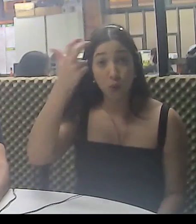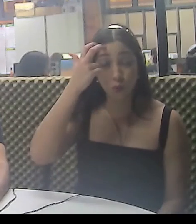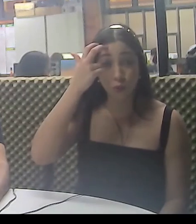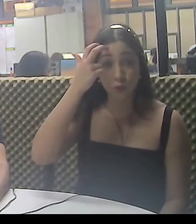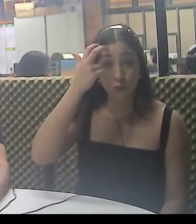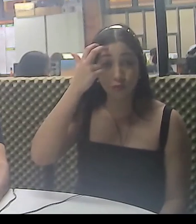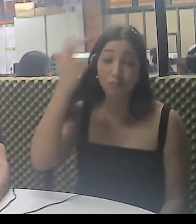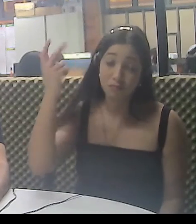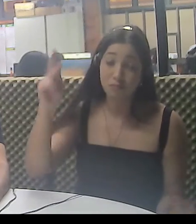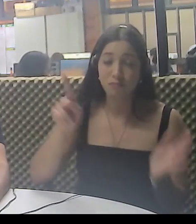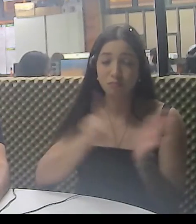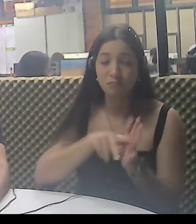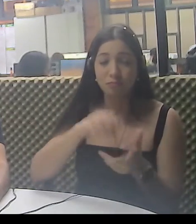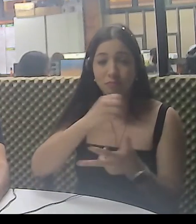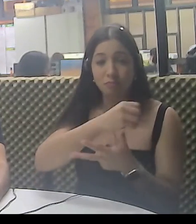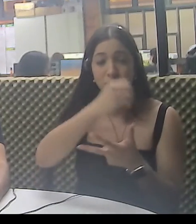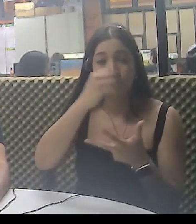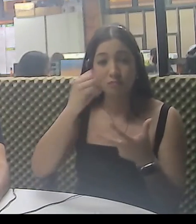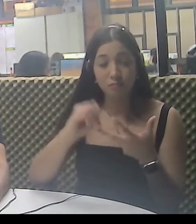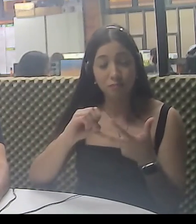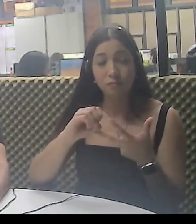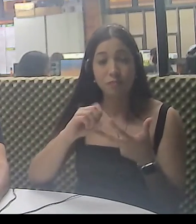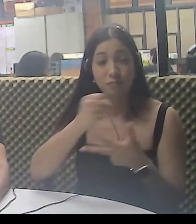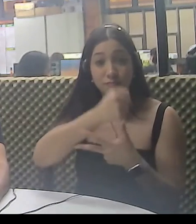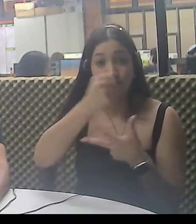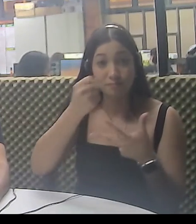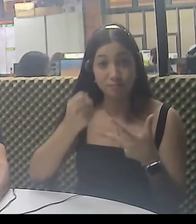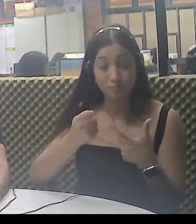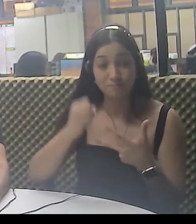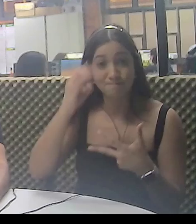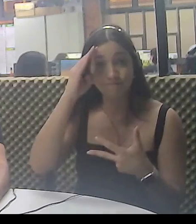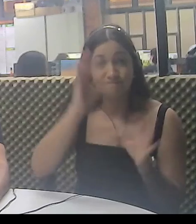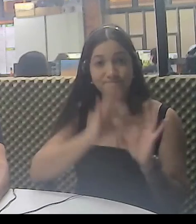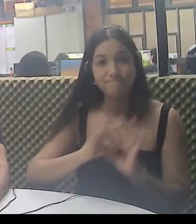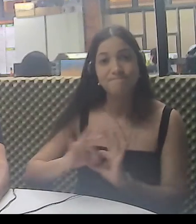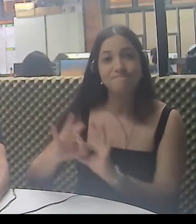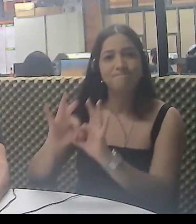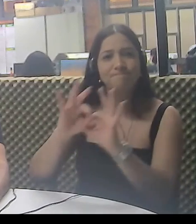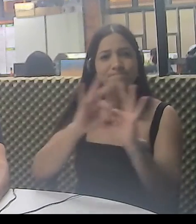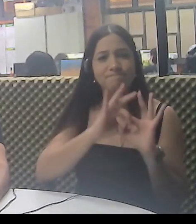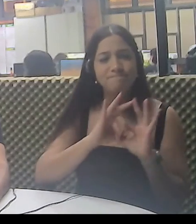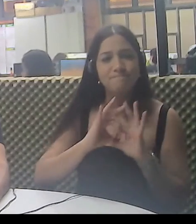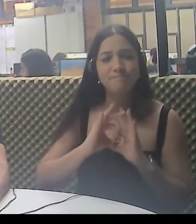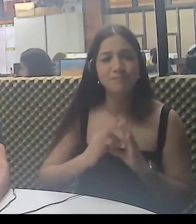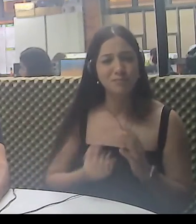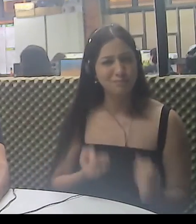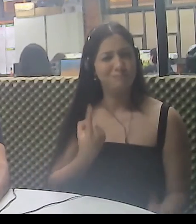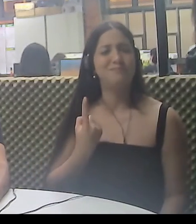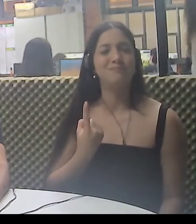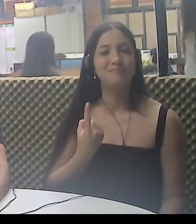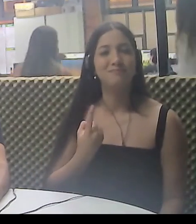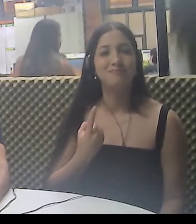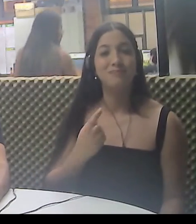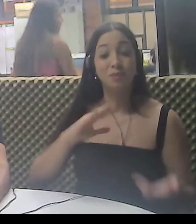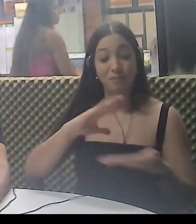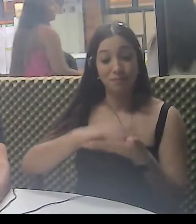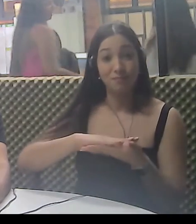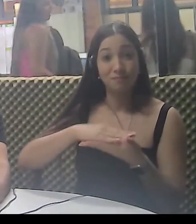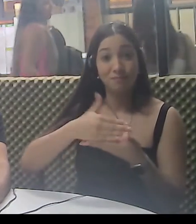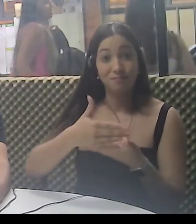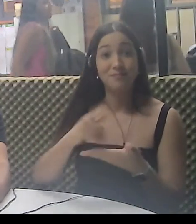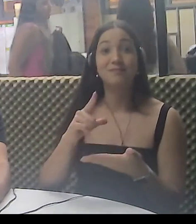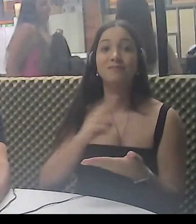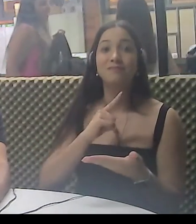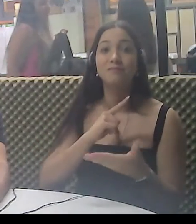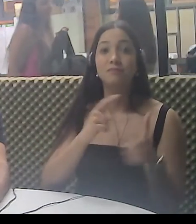para os órgãos públicos, as parcerias que são feitas, principalmente essas de uma forma tão espontânea. Esses notebooks estarão